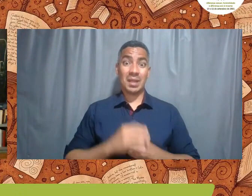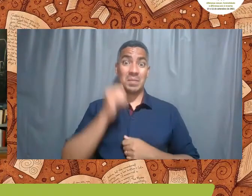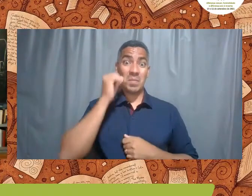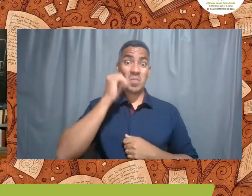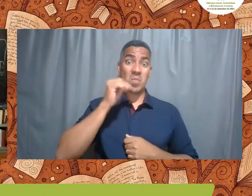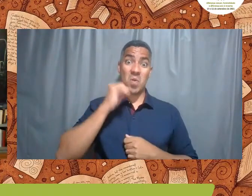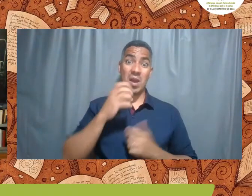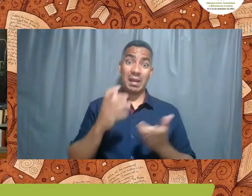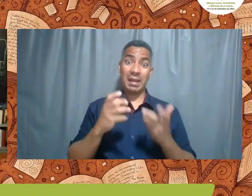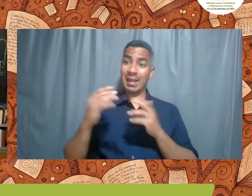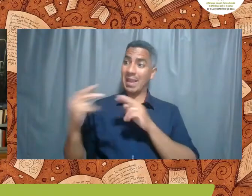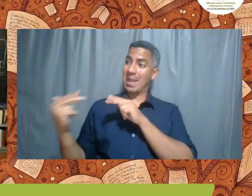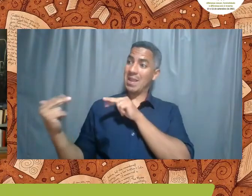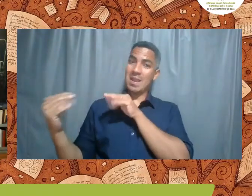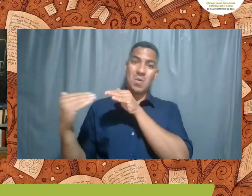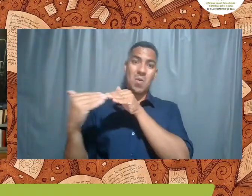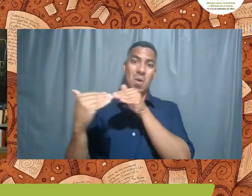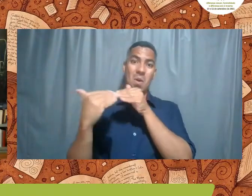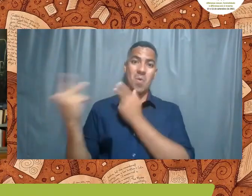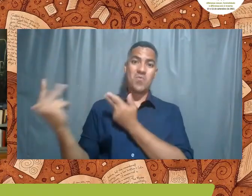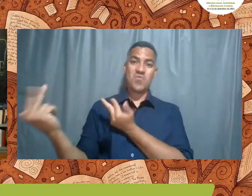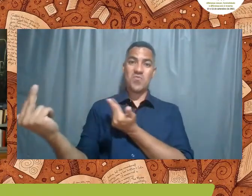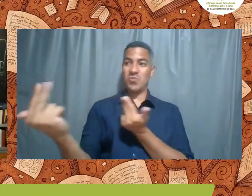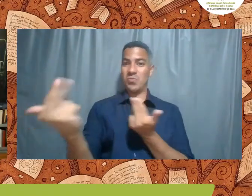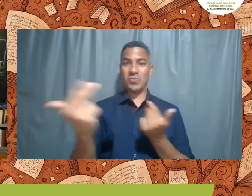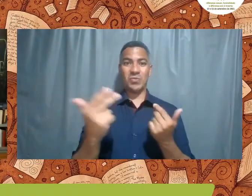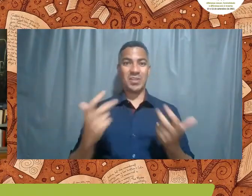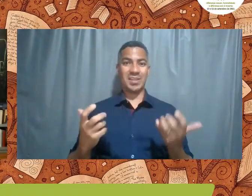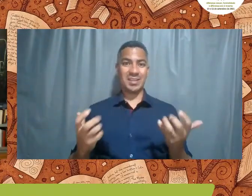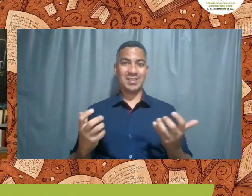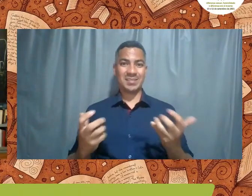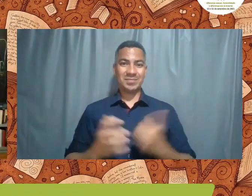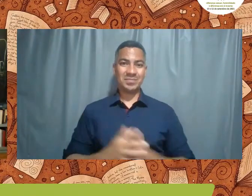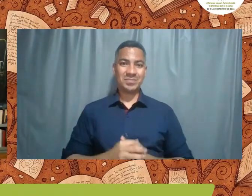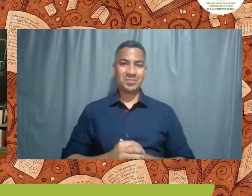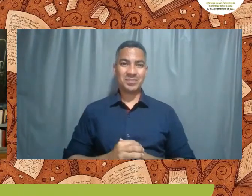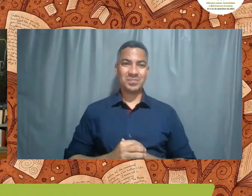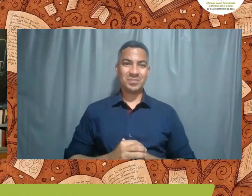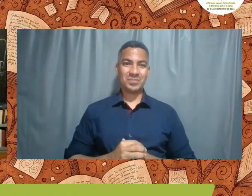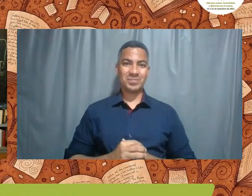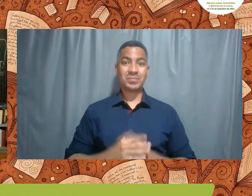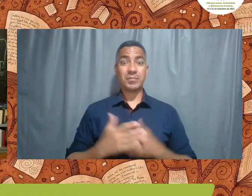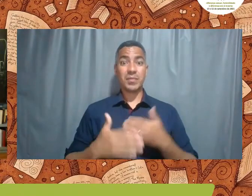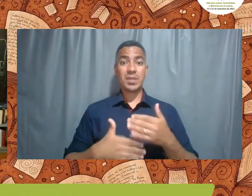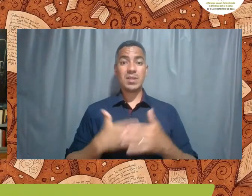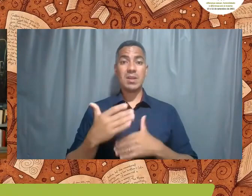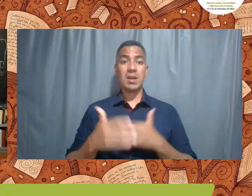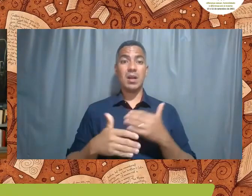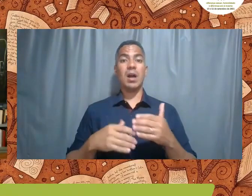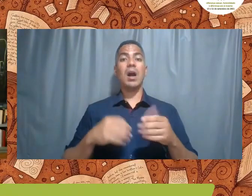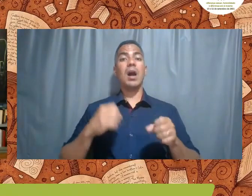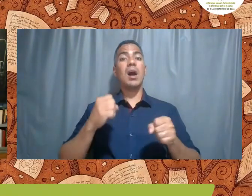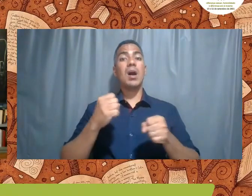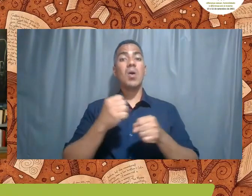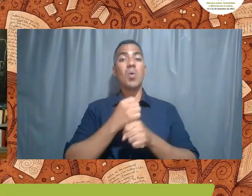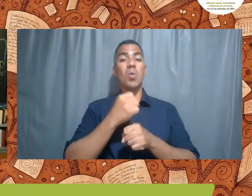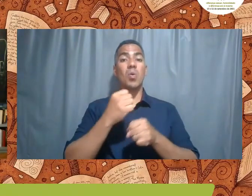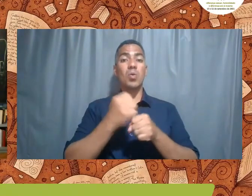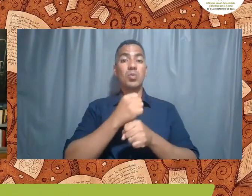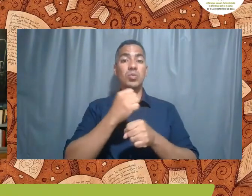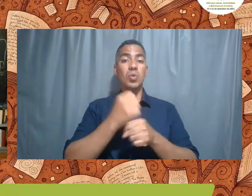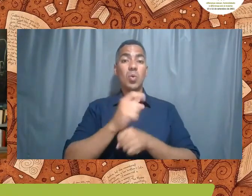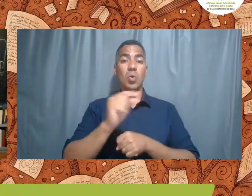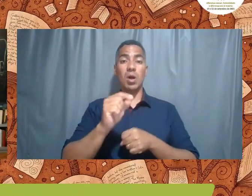Esses pleitos das mulheres colocavam em questão uma construção da figura da mulher que